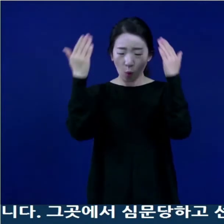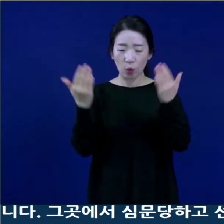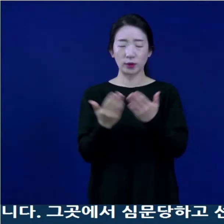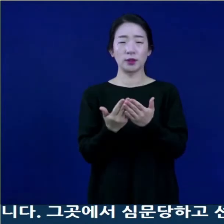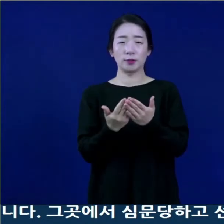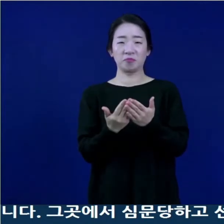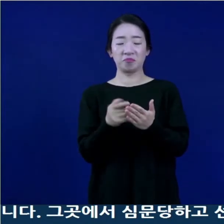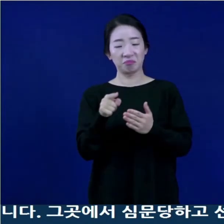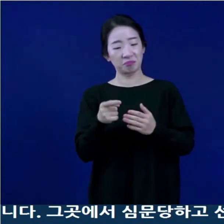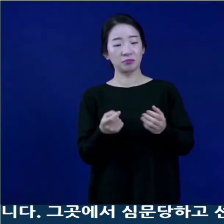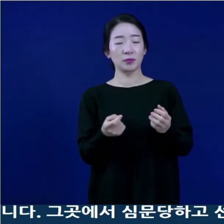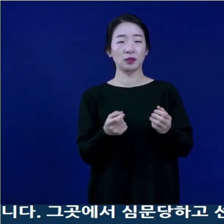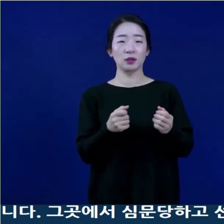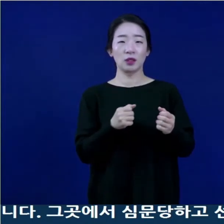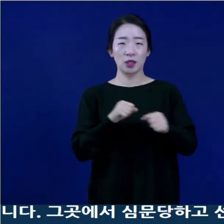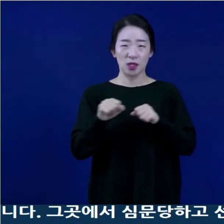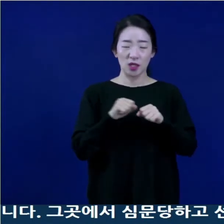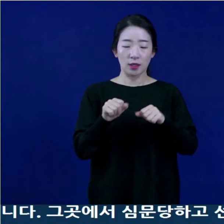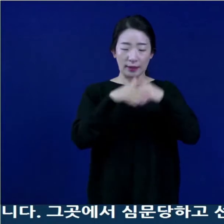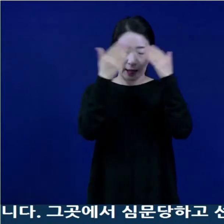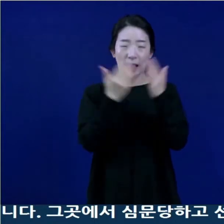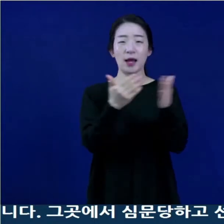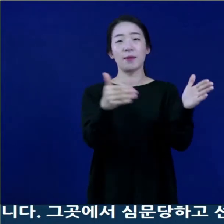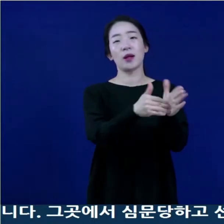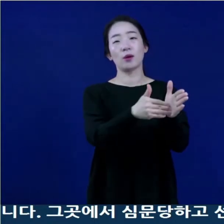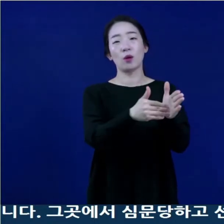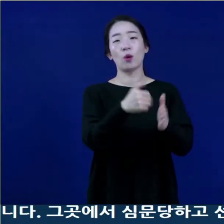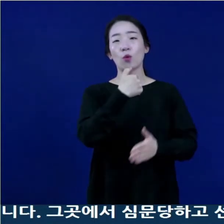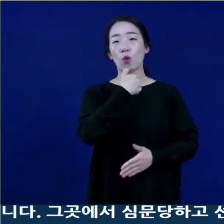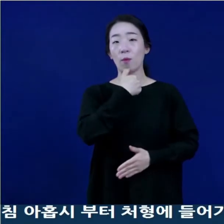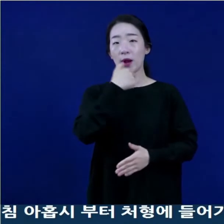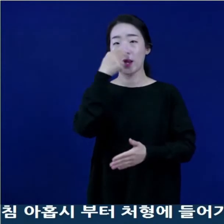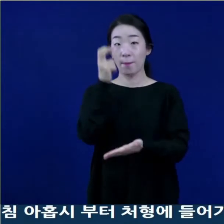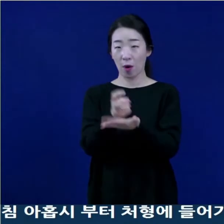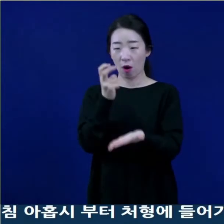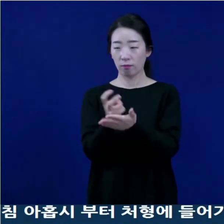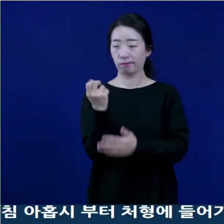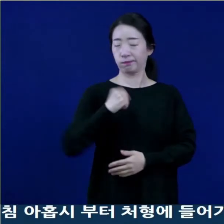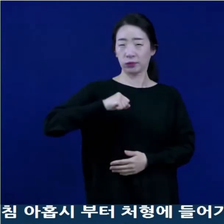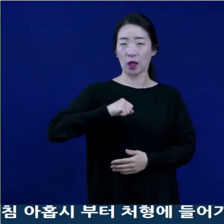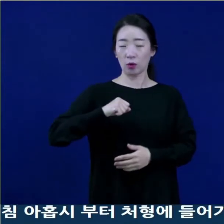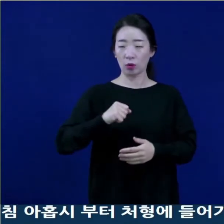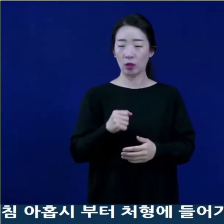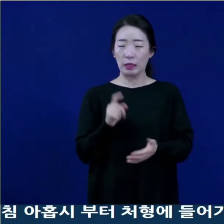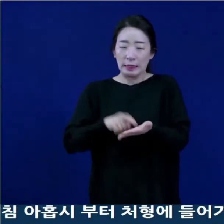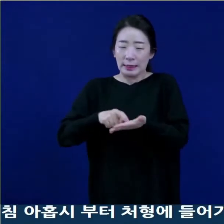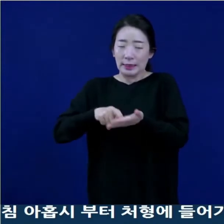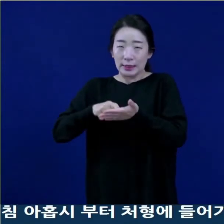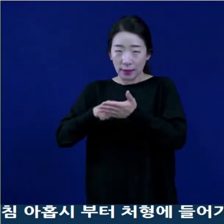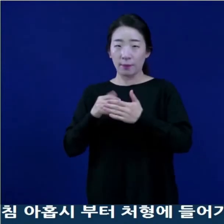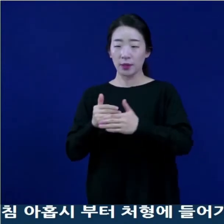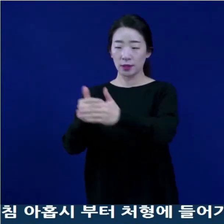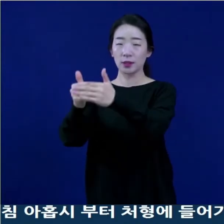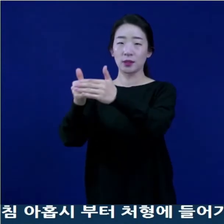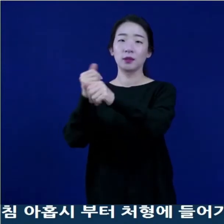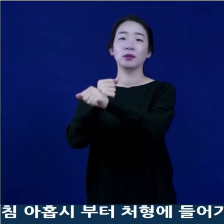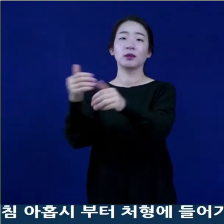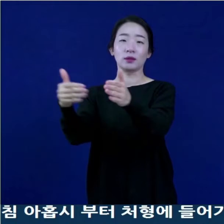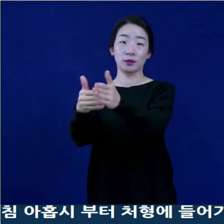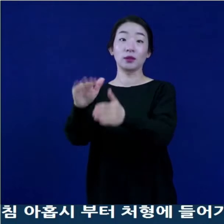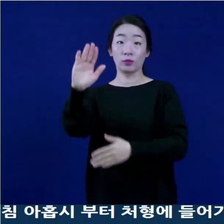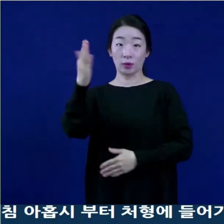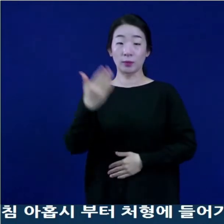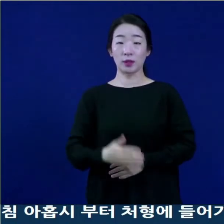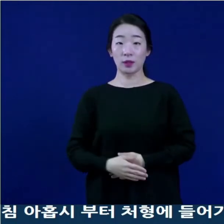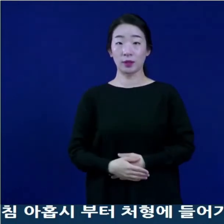마치려고 로마의 법보다 법을 어겨가면서 서둘러서 이 모든 과정을 진행했다, 이렇게 볼